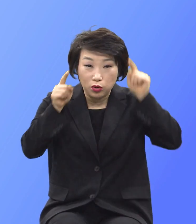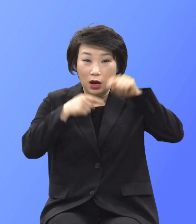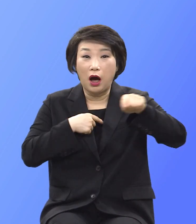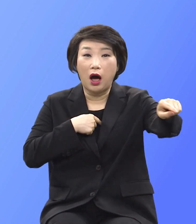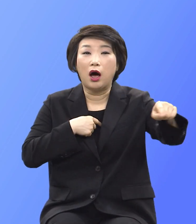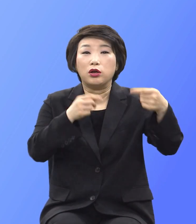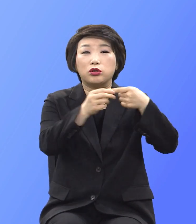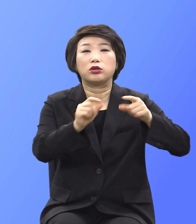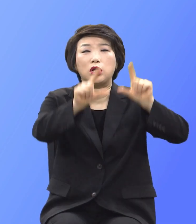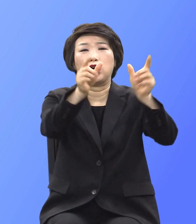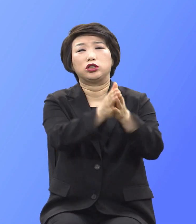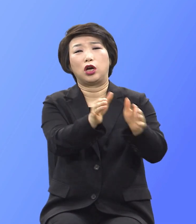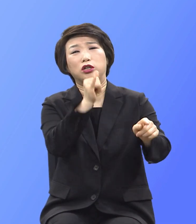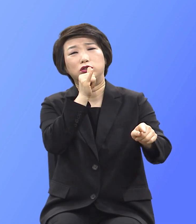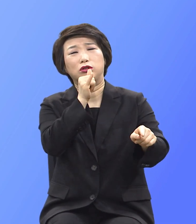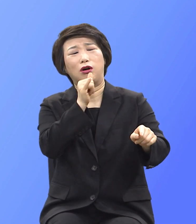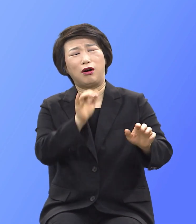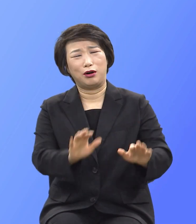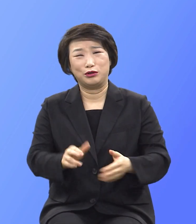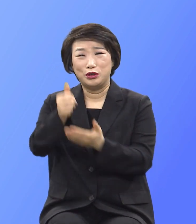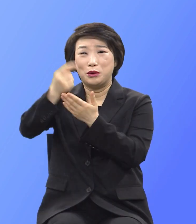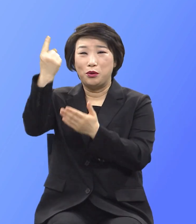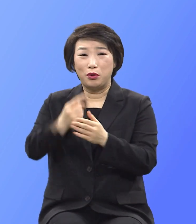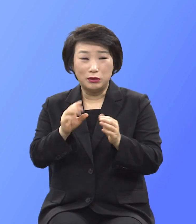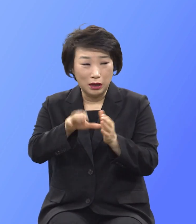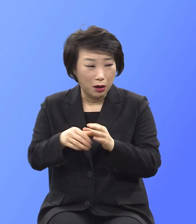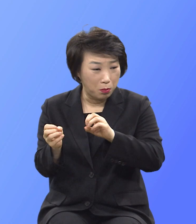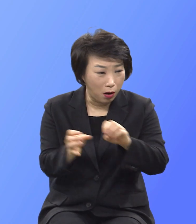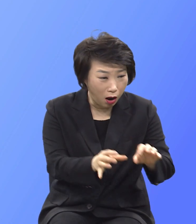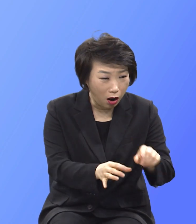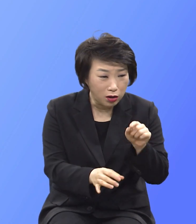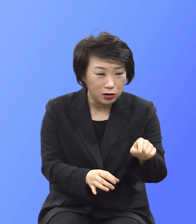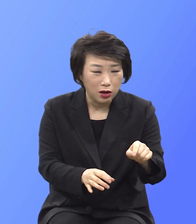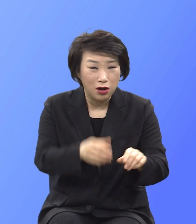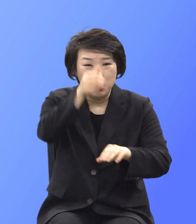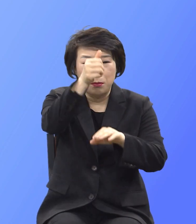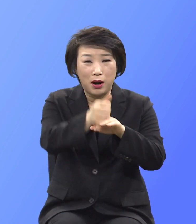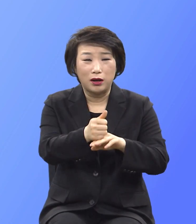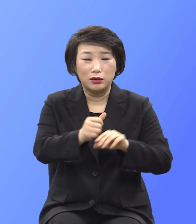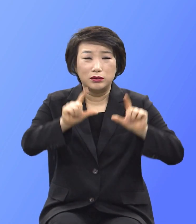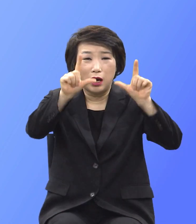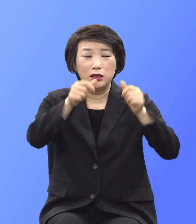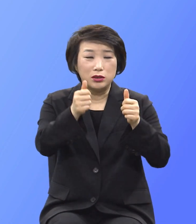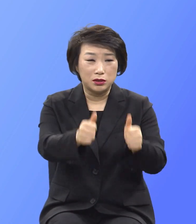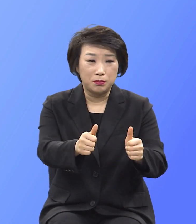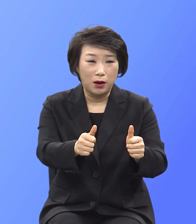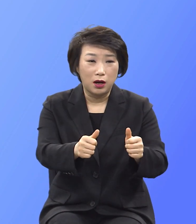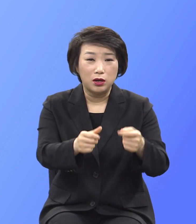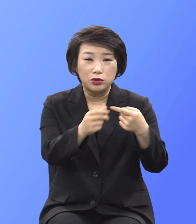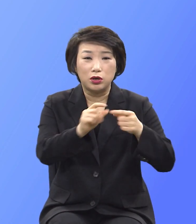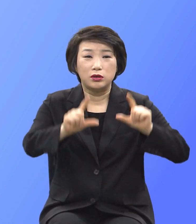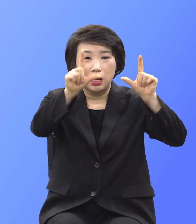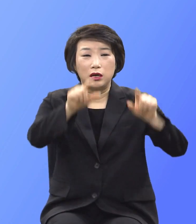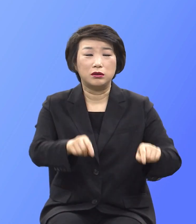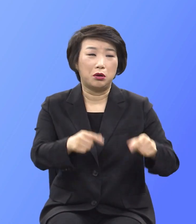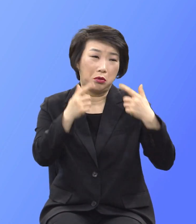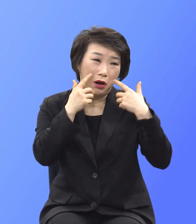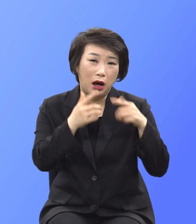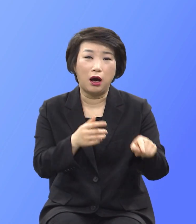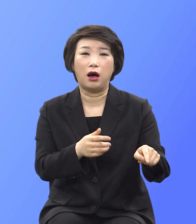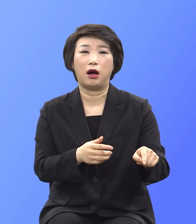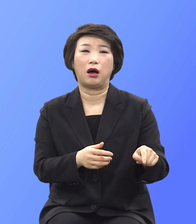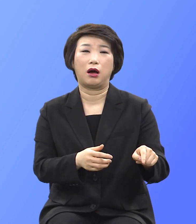첫날이 빠르잖아요. 주님 오시면 버림받는 아주 최후의 마지막 심판의 첫날이 빠르잖아요.